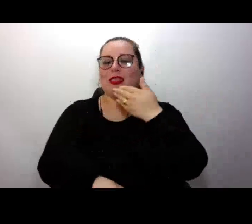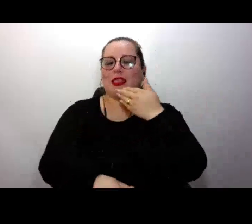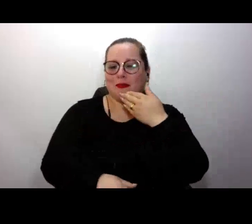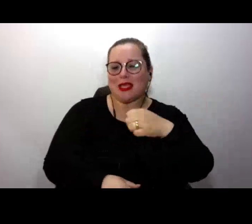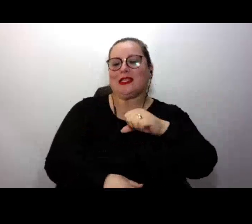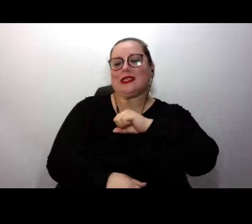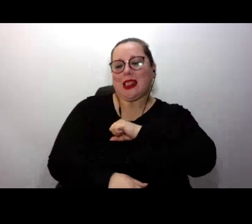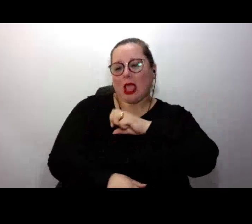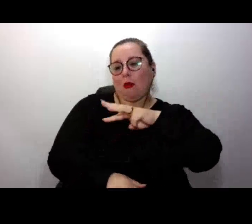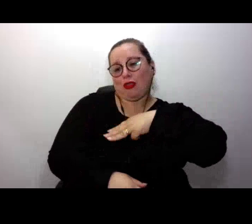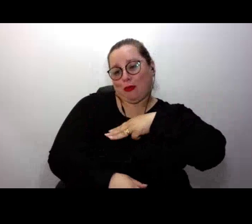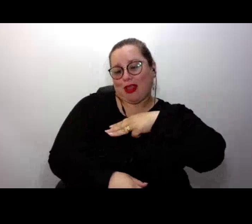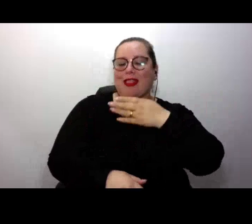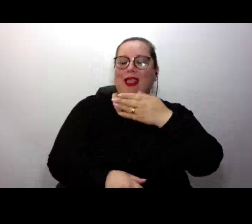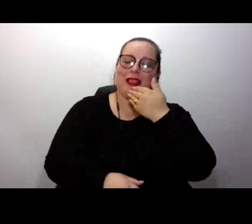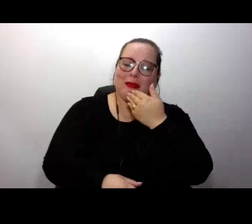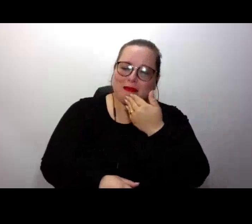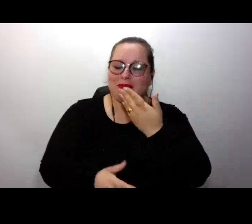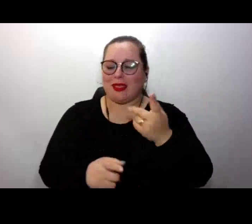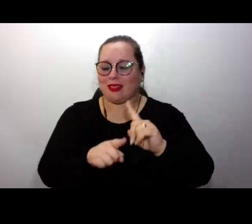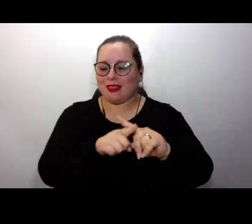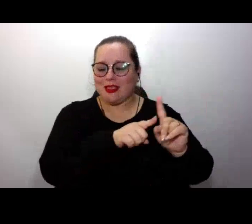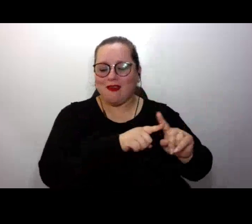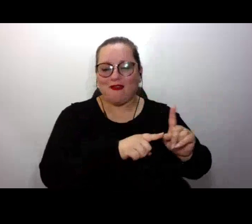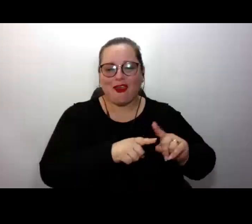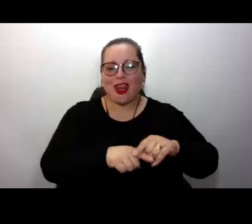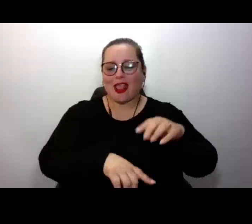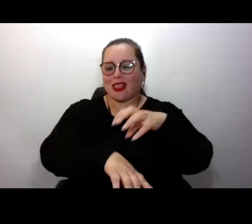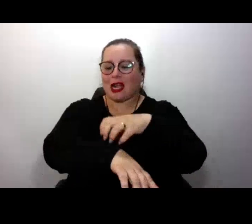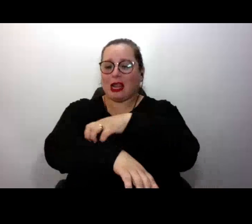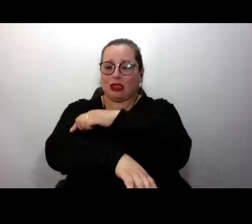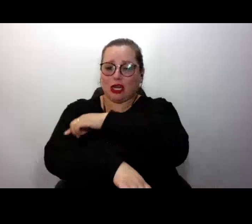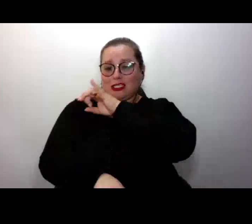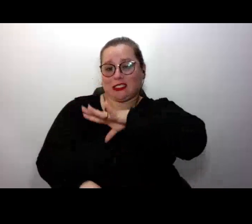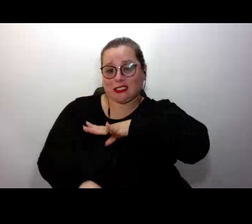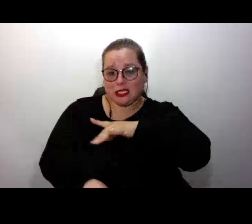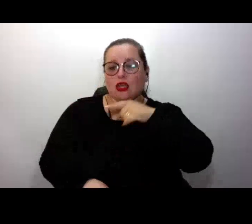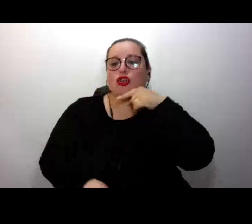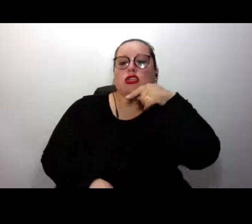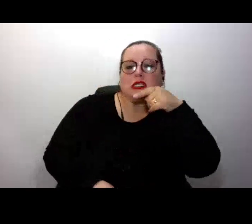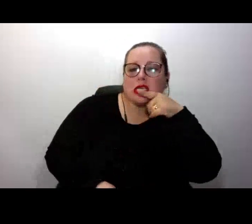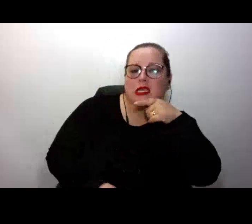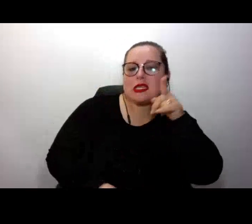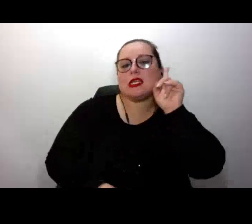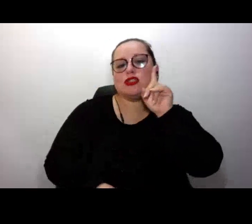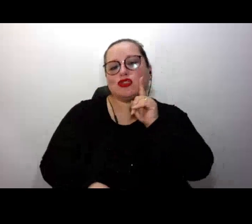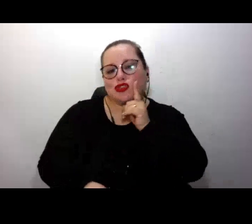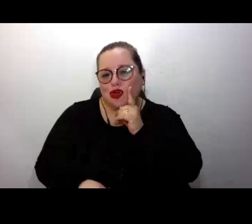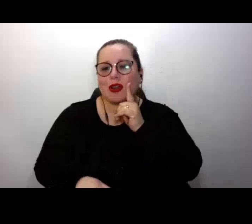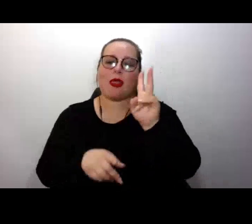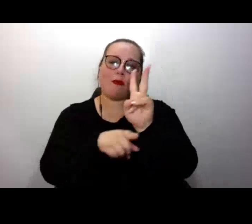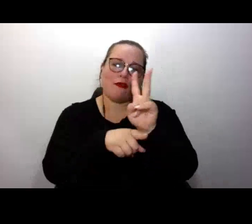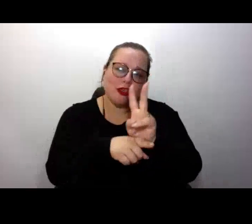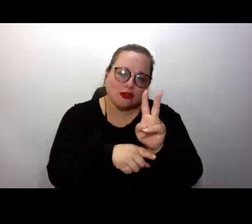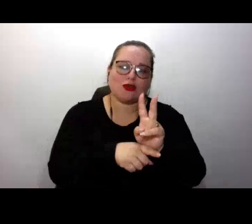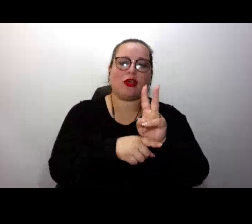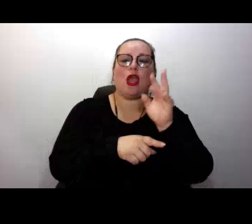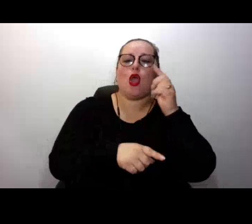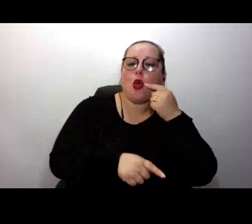región metropolitana, de regiones, de distintas regiones de nuestro país, personas oyentes, personas sordas, profesores,